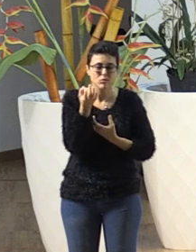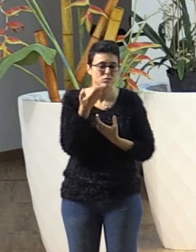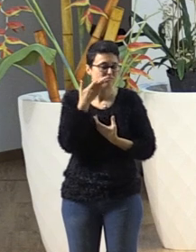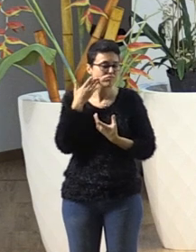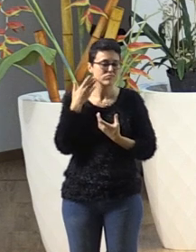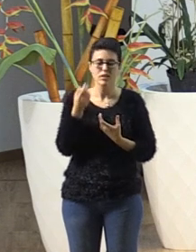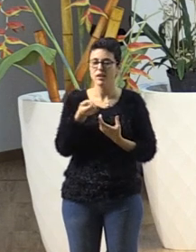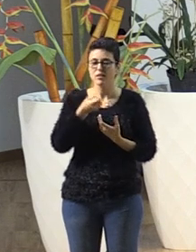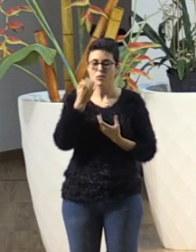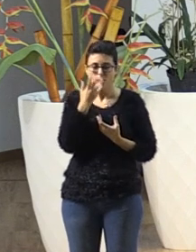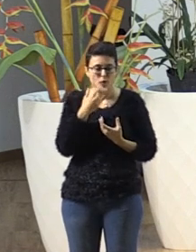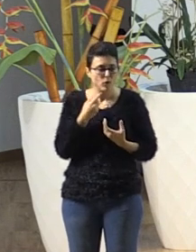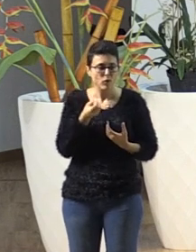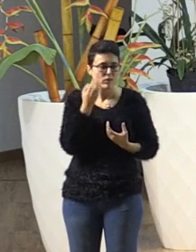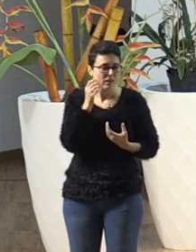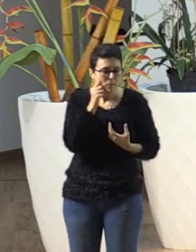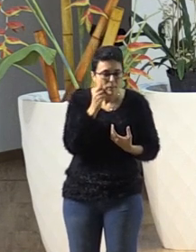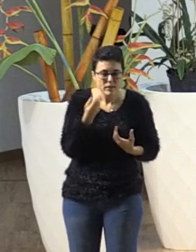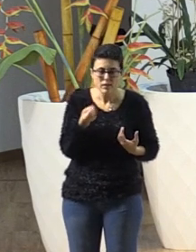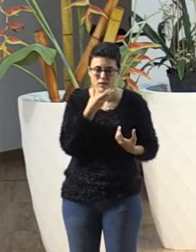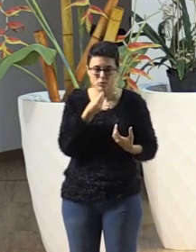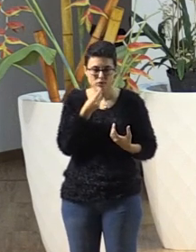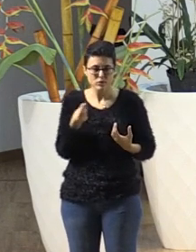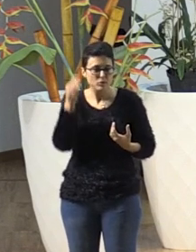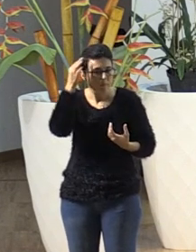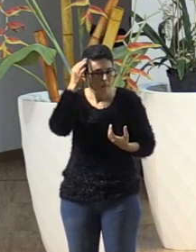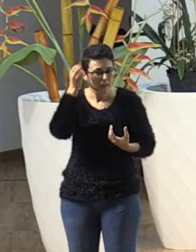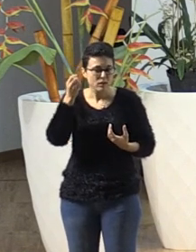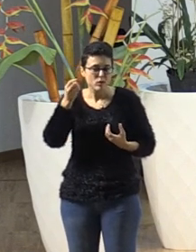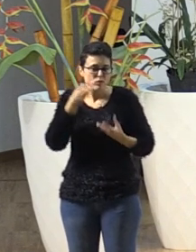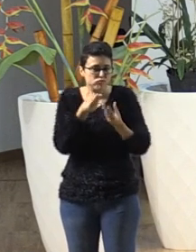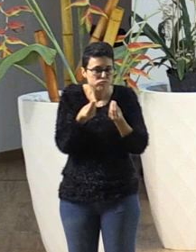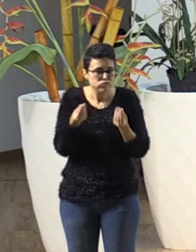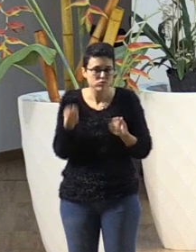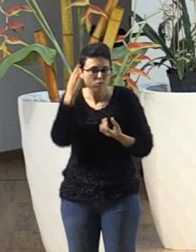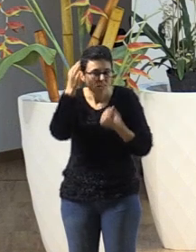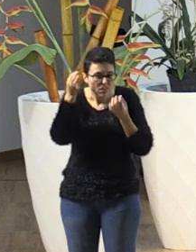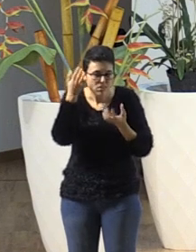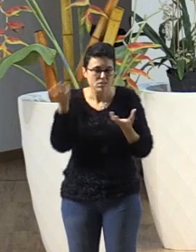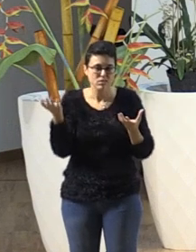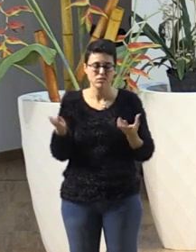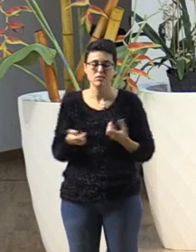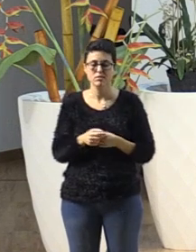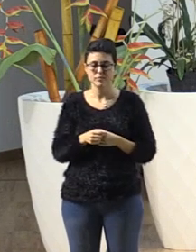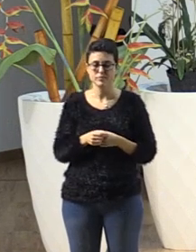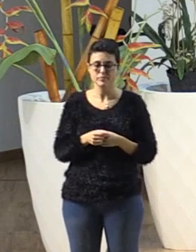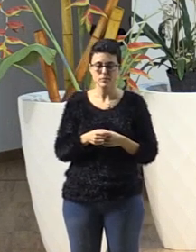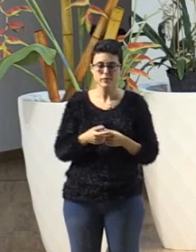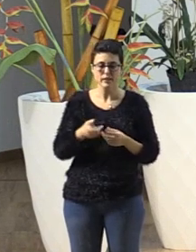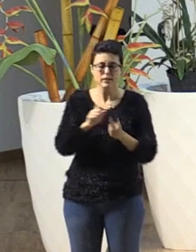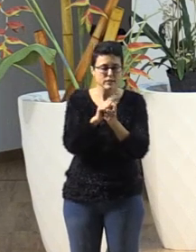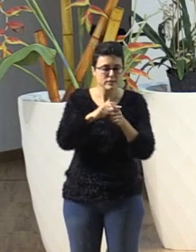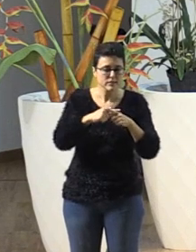buen color de piel, tienes más pelo o menos. Y la última cosa que me he dado cuenta, que he visto que también marca mucho la diferencia, es